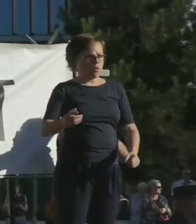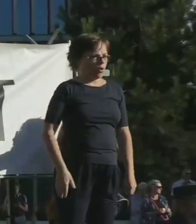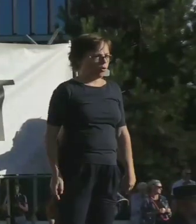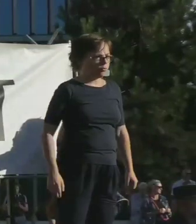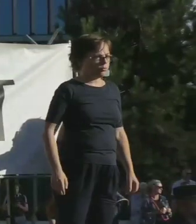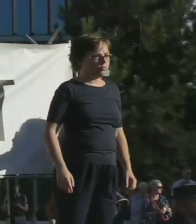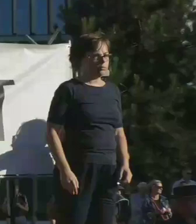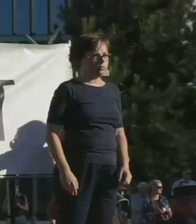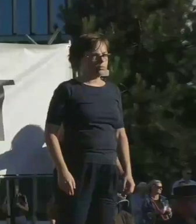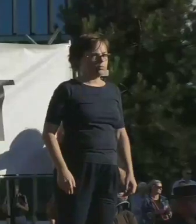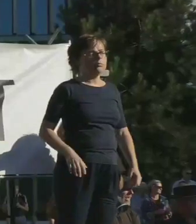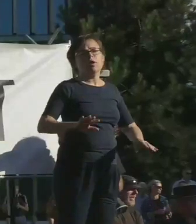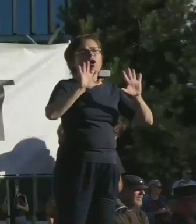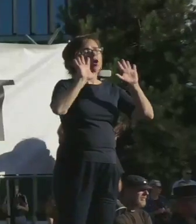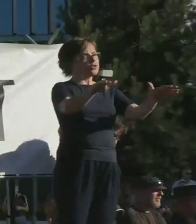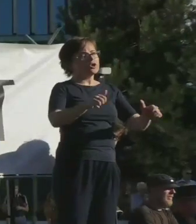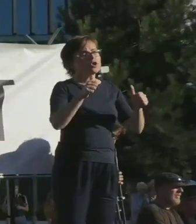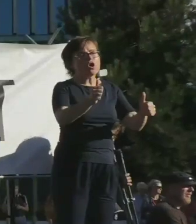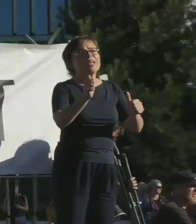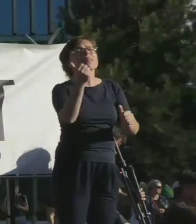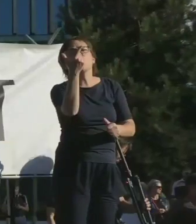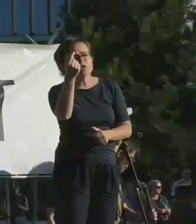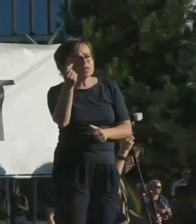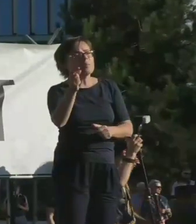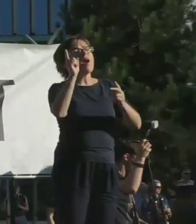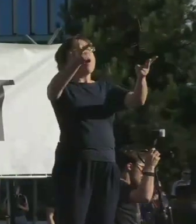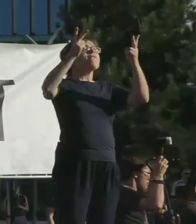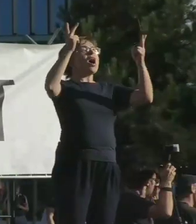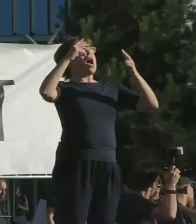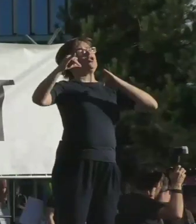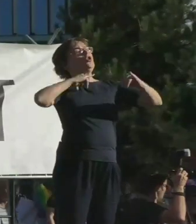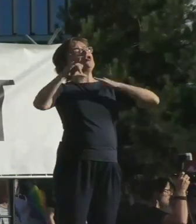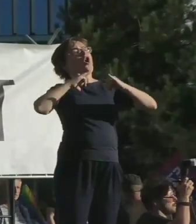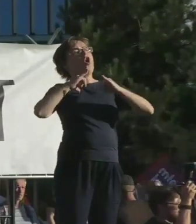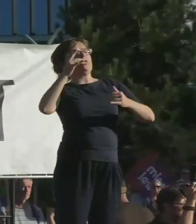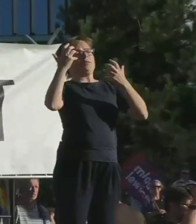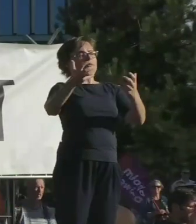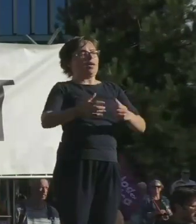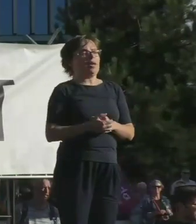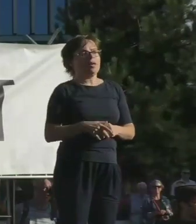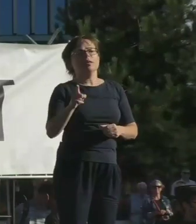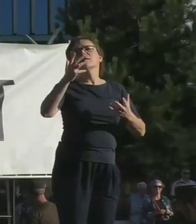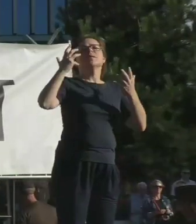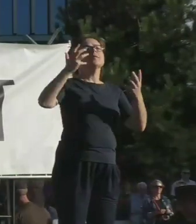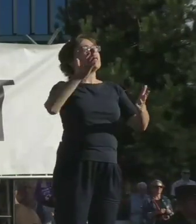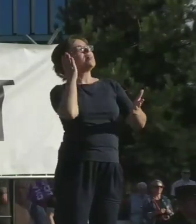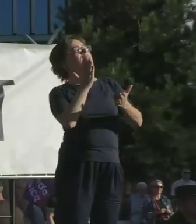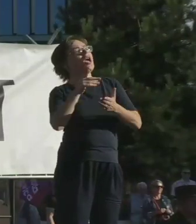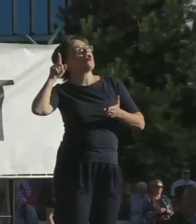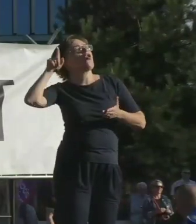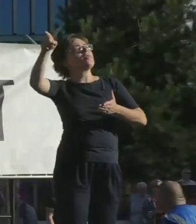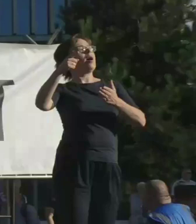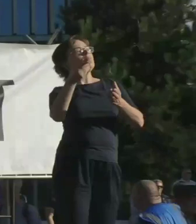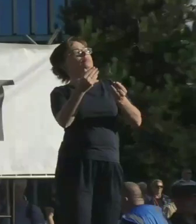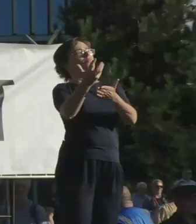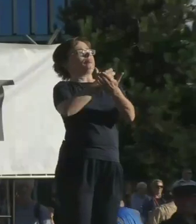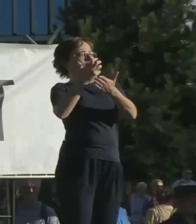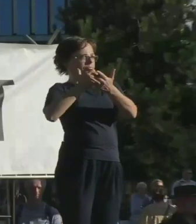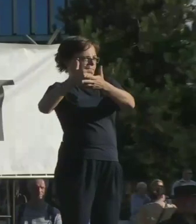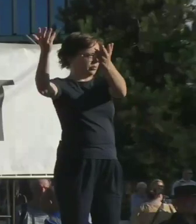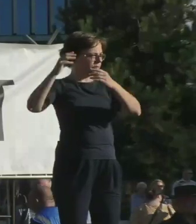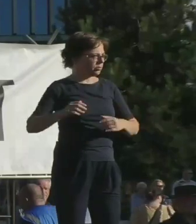Wszystko jedno z kim, byleby tylko rządzić, byleby tylko korycie.